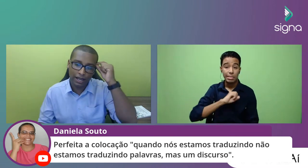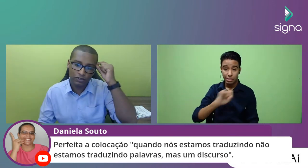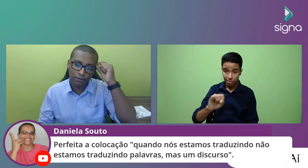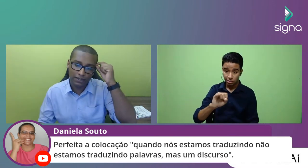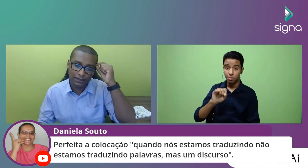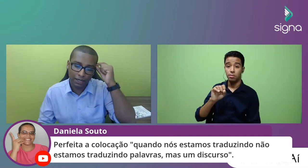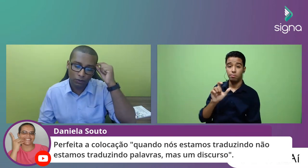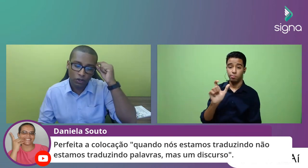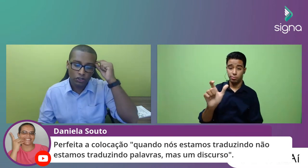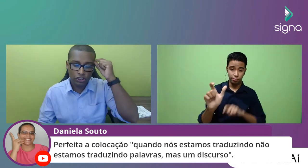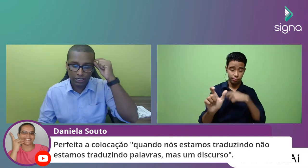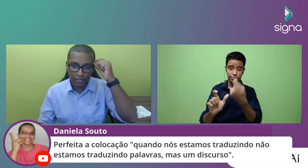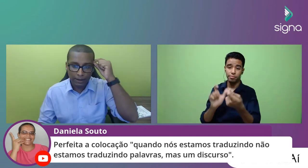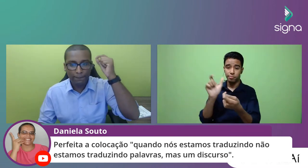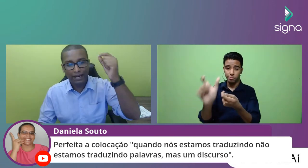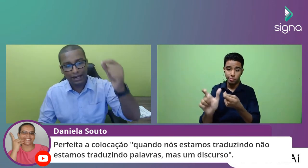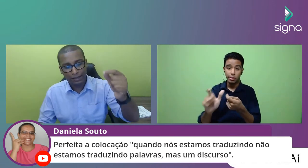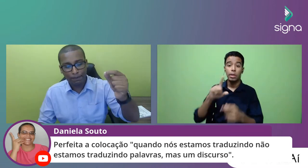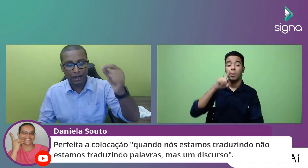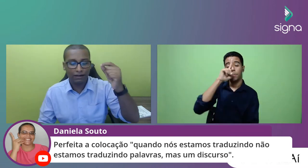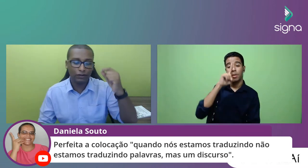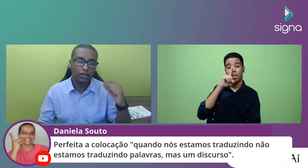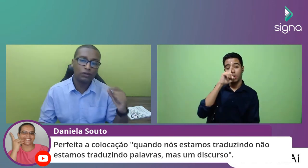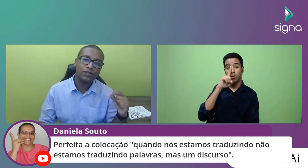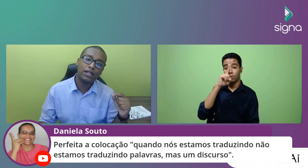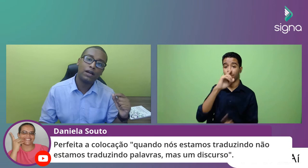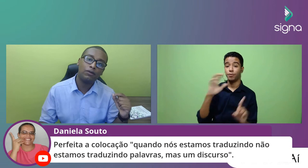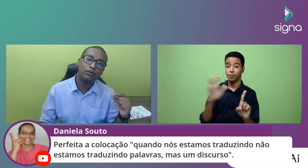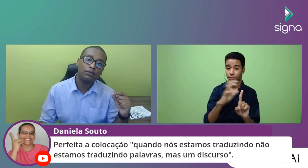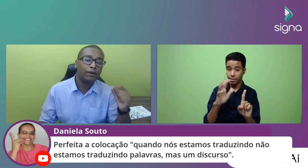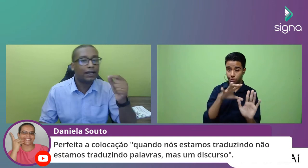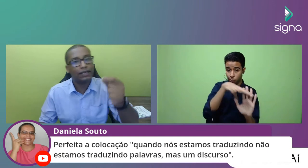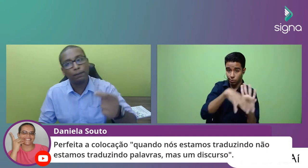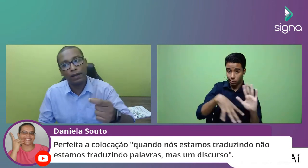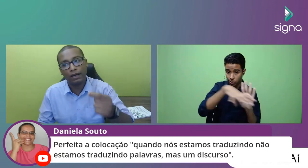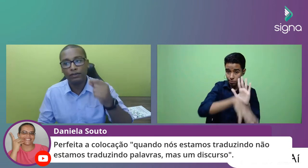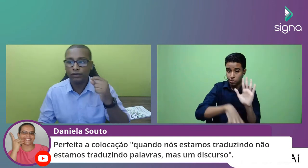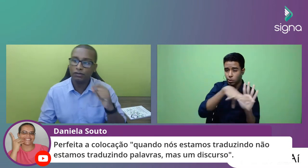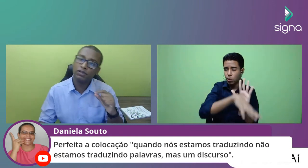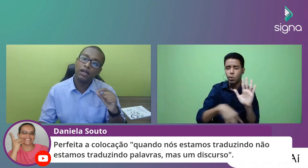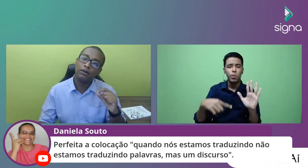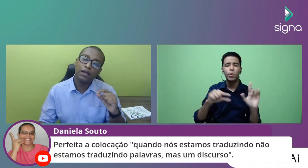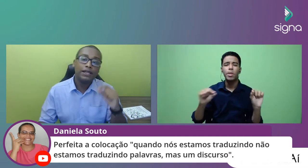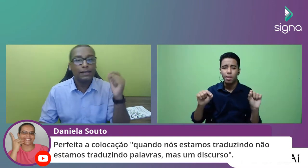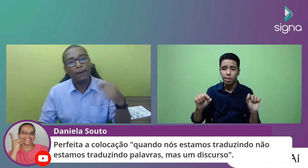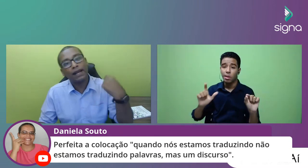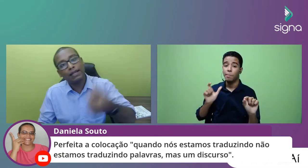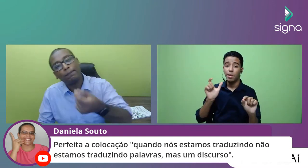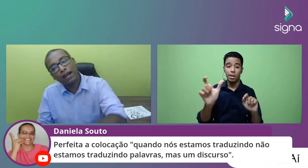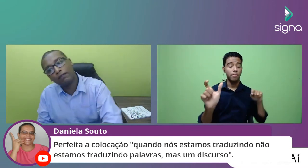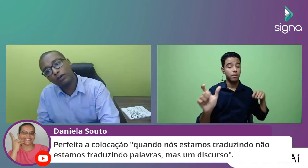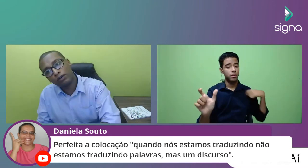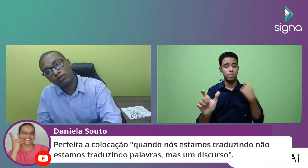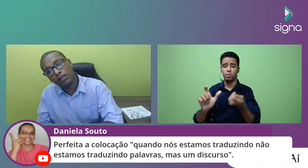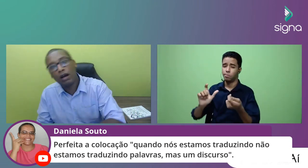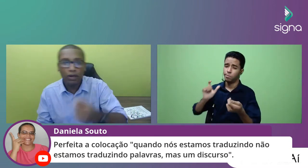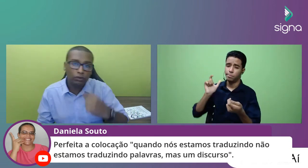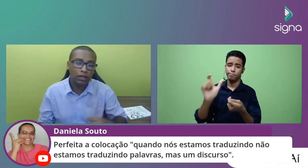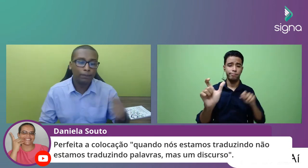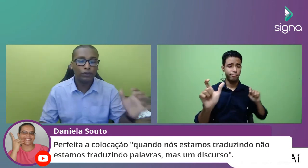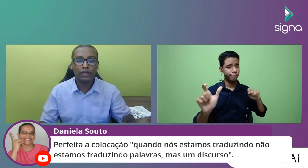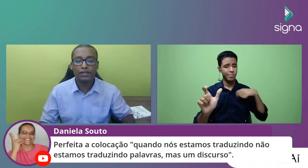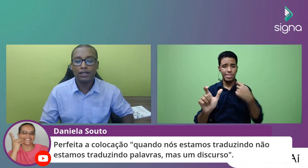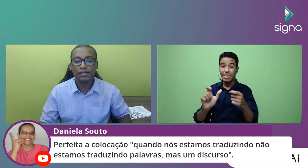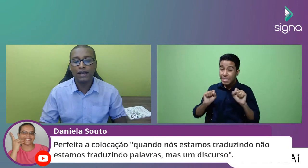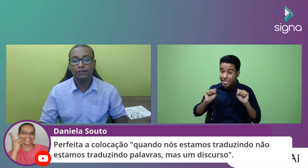tem aí a dimensão de que para cada palavra eu tenho um sinal. Para cada palavra eu tenho um sinal. Se para cada palavra eu tenho um sinal,